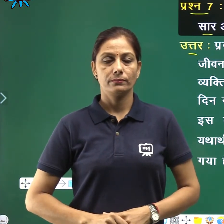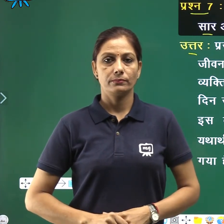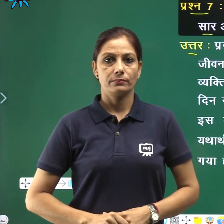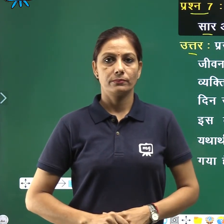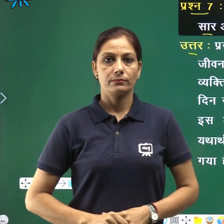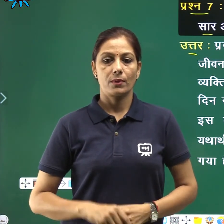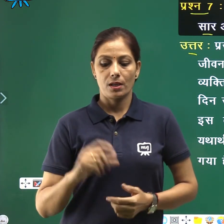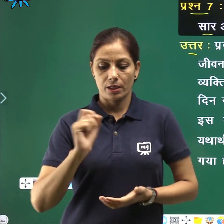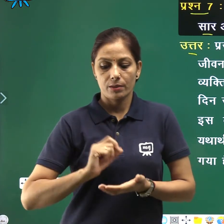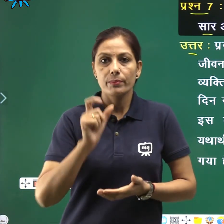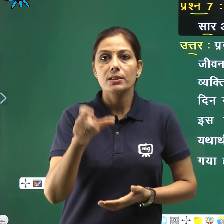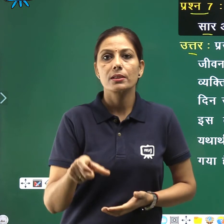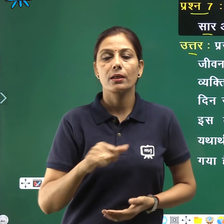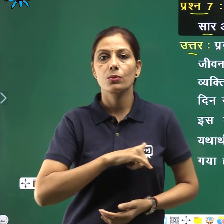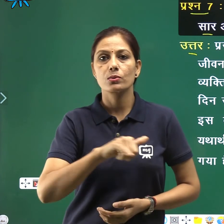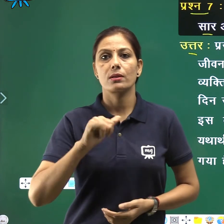प्रसाद जी के अनुसार